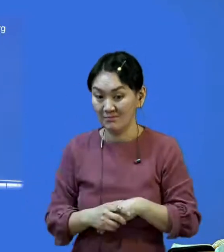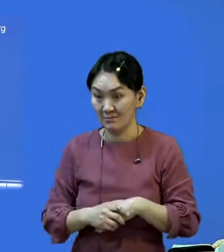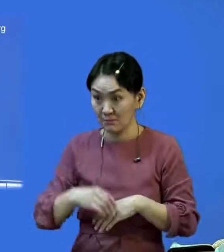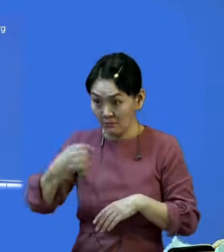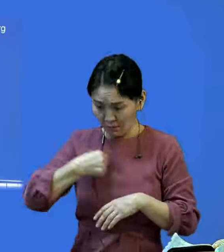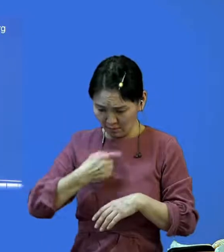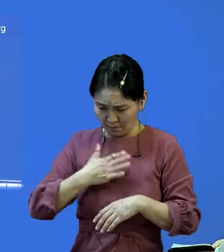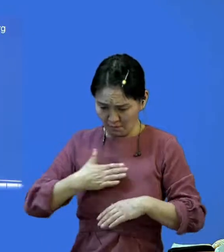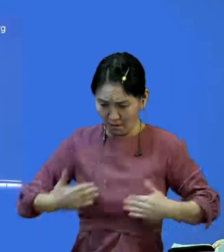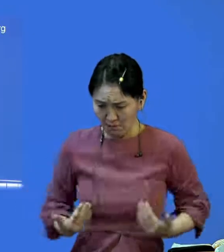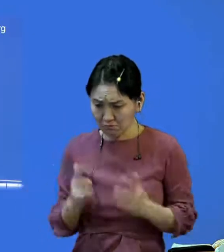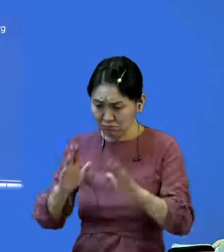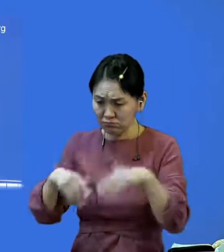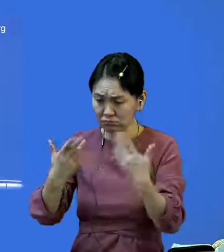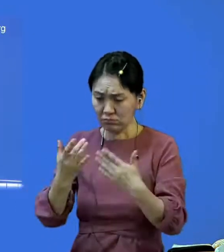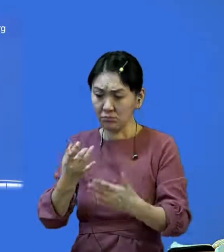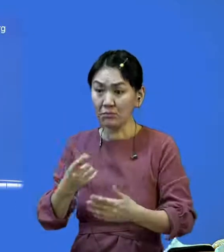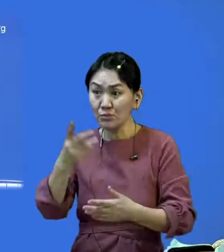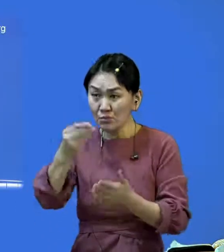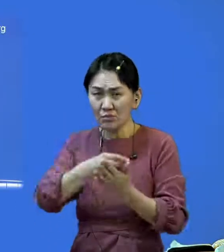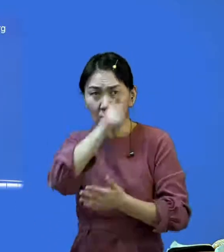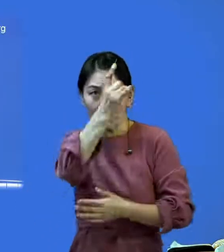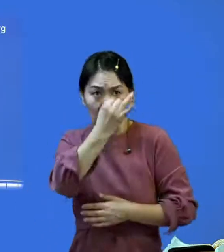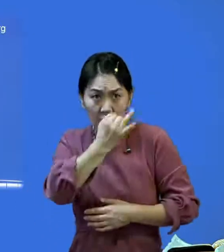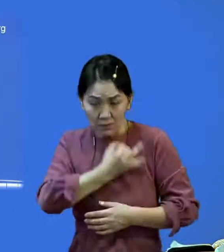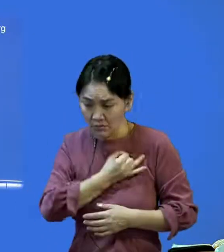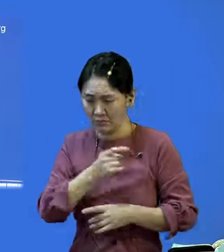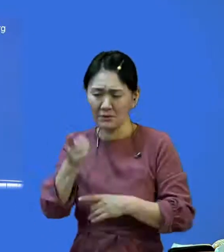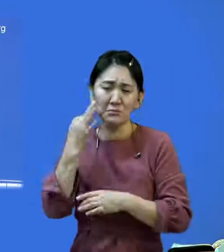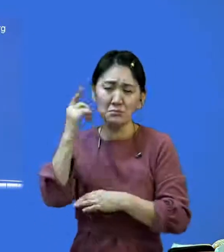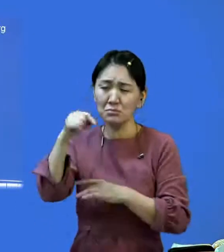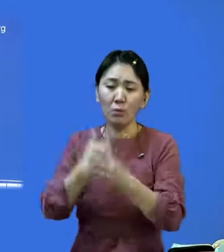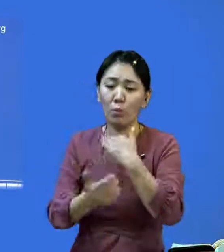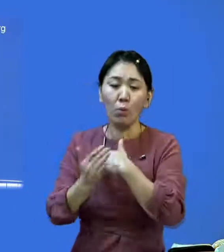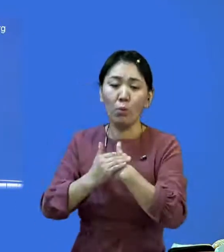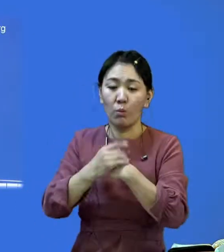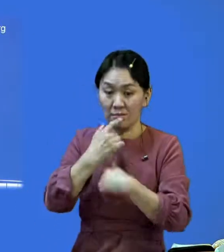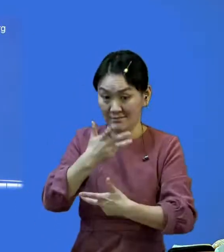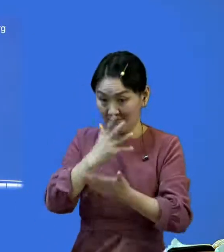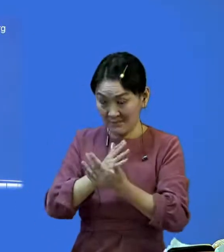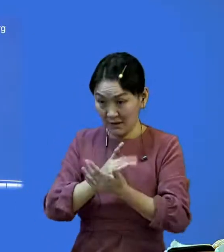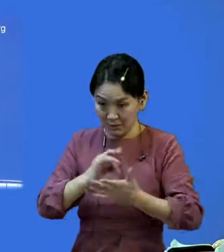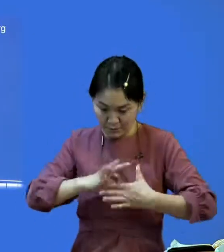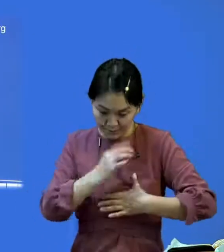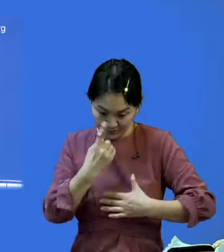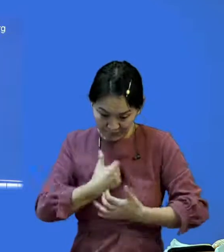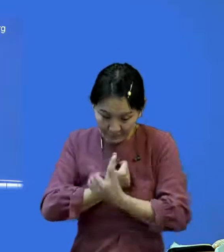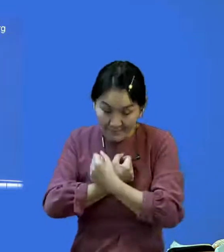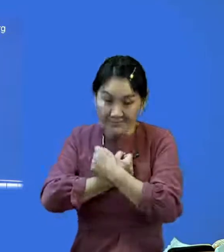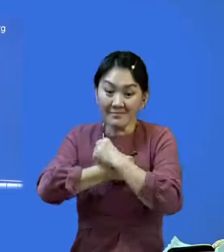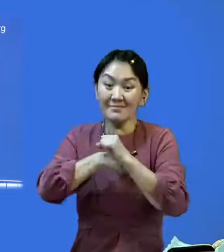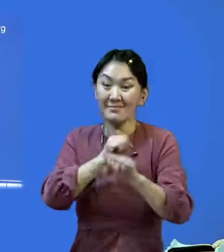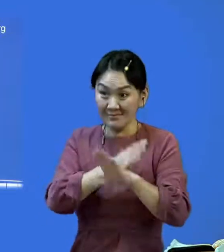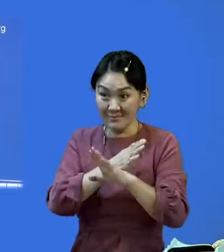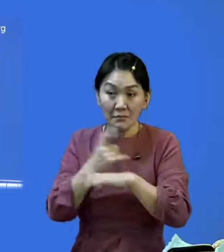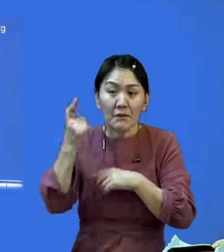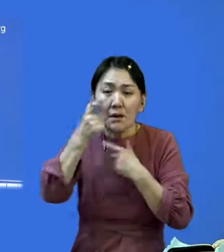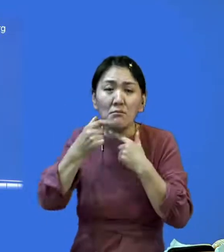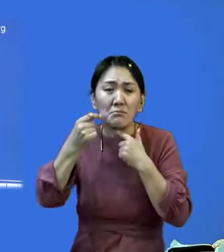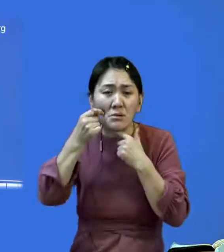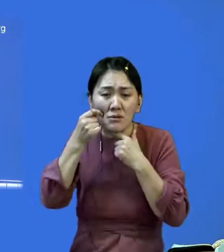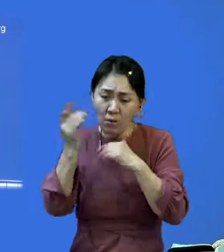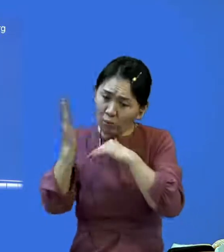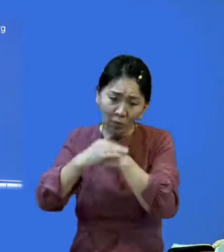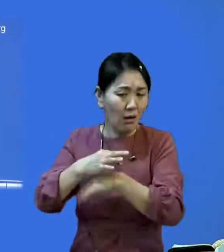Надад амьдрагч хийгээд итгэгч бүхэн хизээч өхөхгүй ай гэсэн. За сүнс нь аврагдах үед амьлсан, харин махуд нь өгсөн